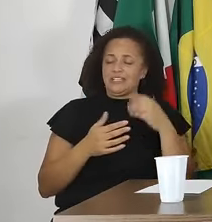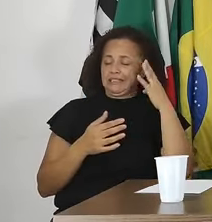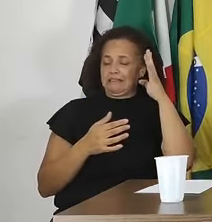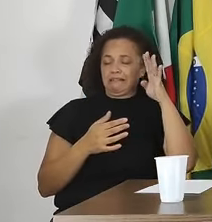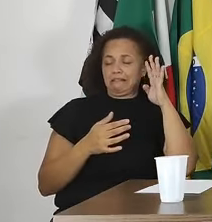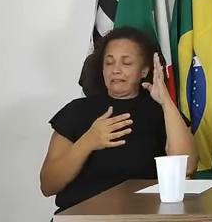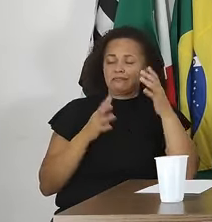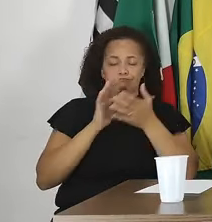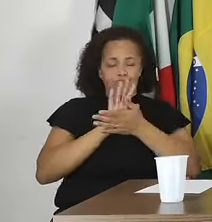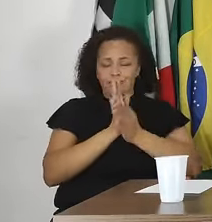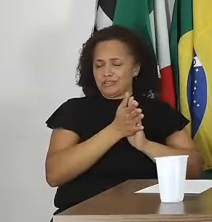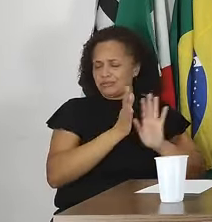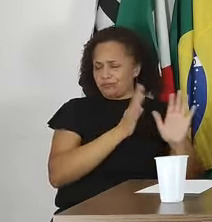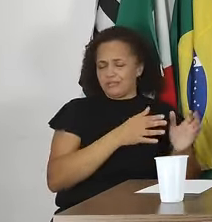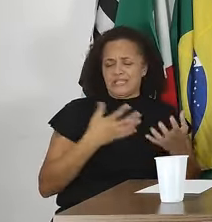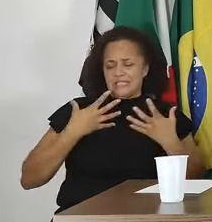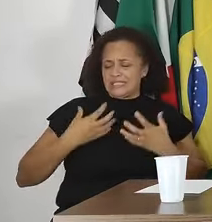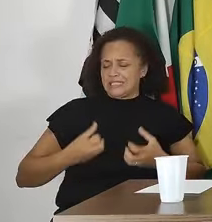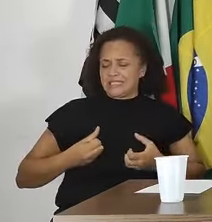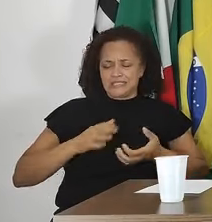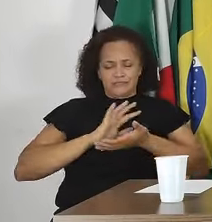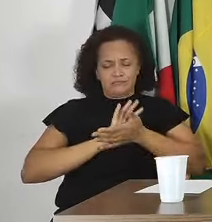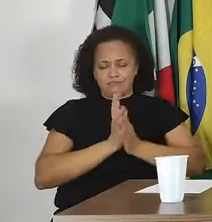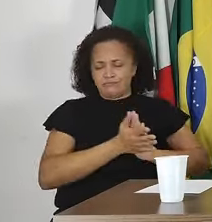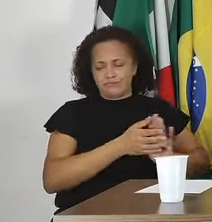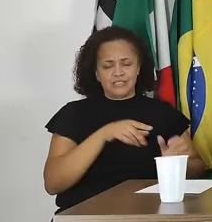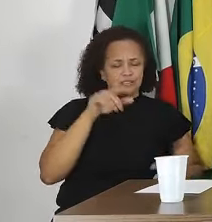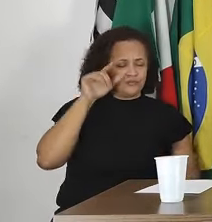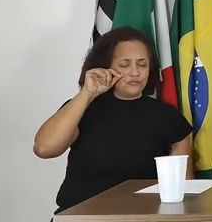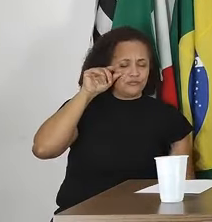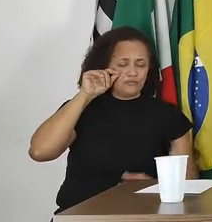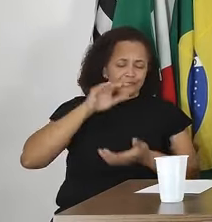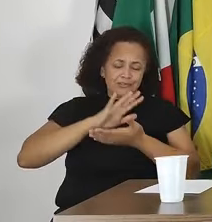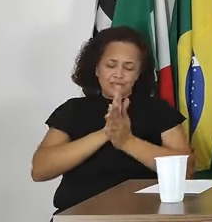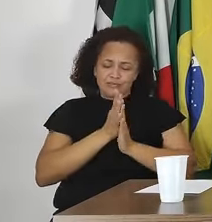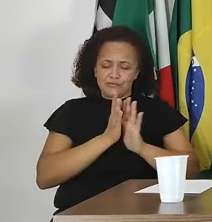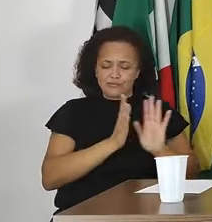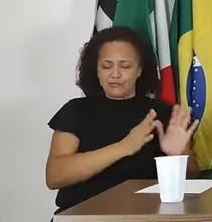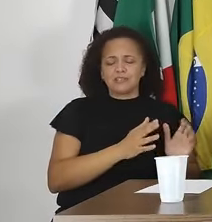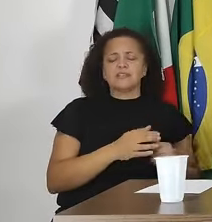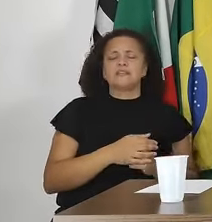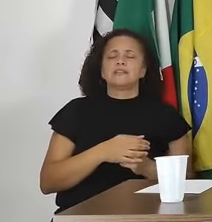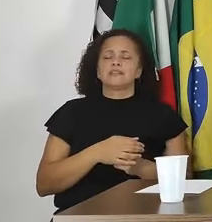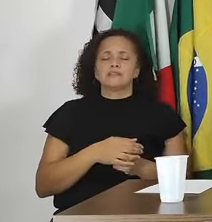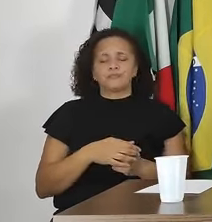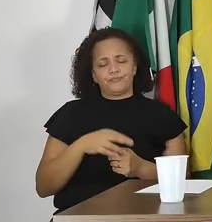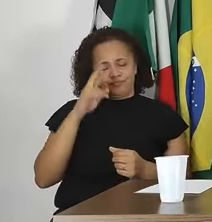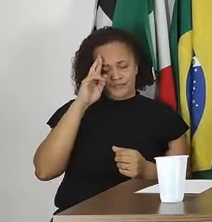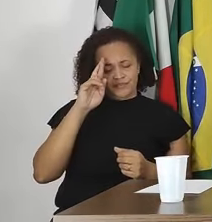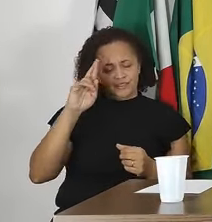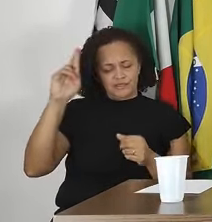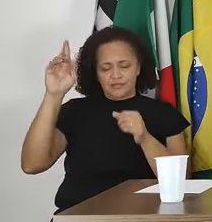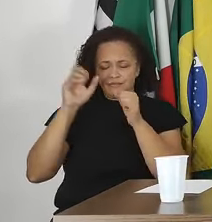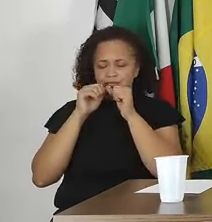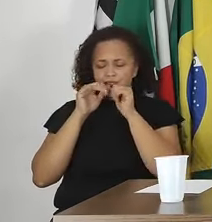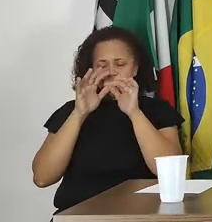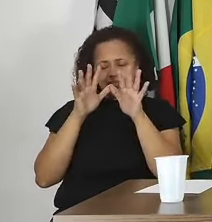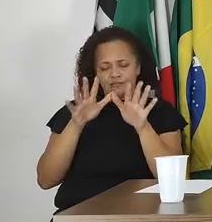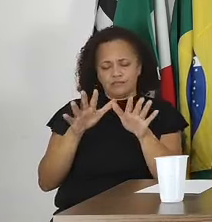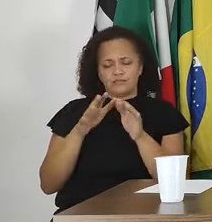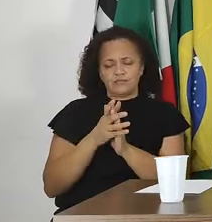todo espírito de cansaço, todo espírito de sono, todo espírito que não convém com a Tua palavra,